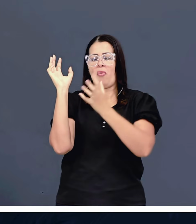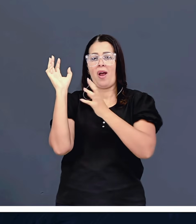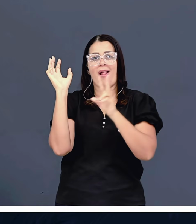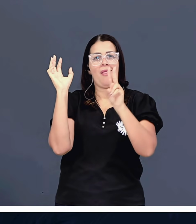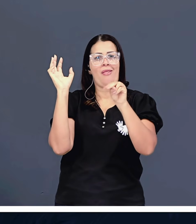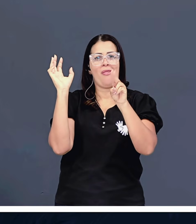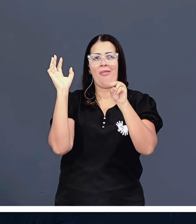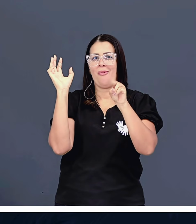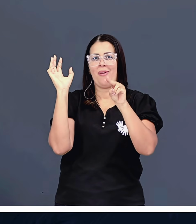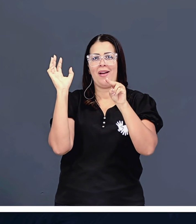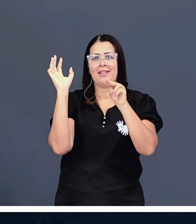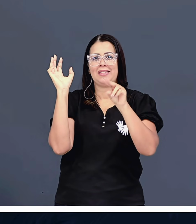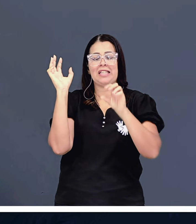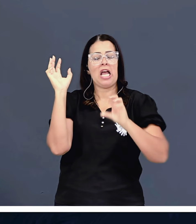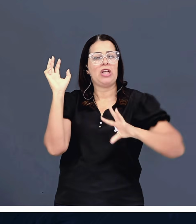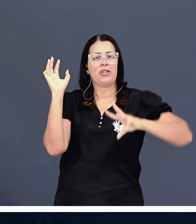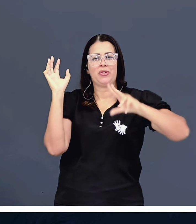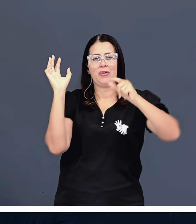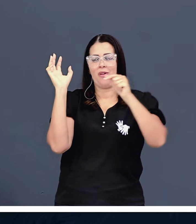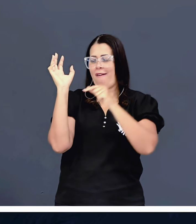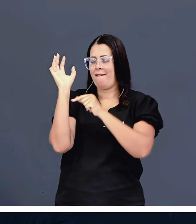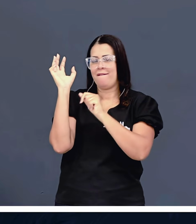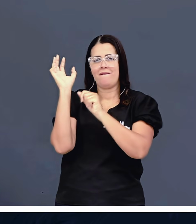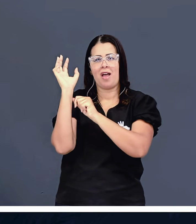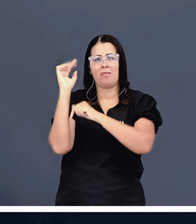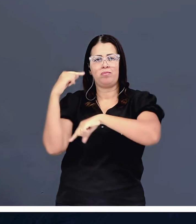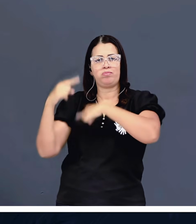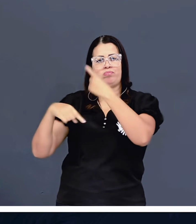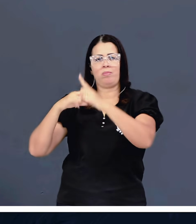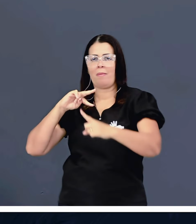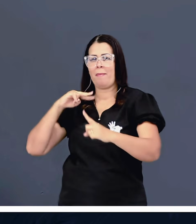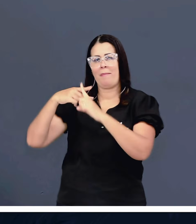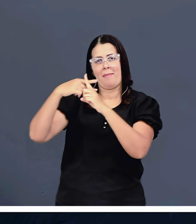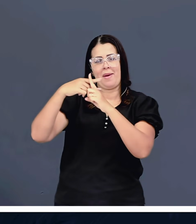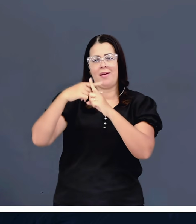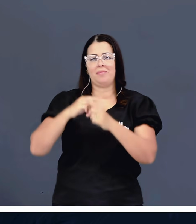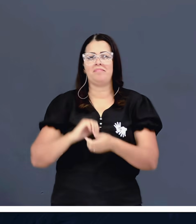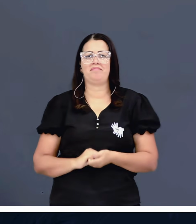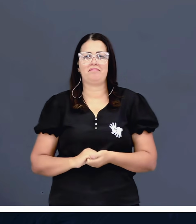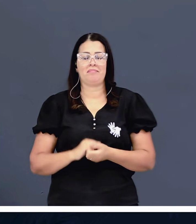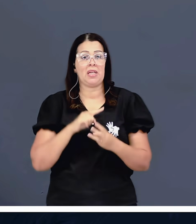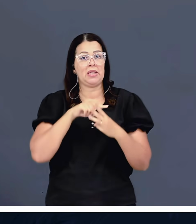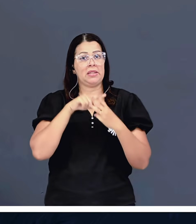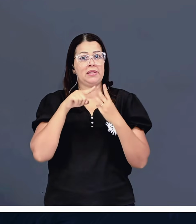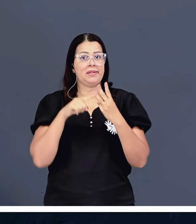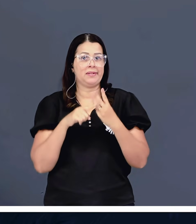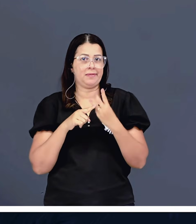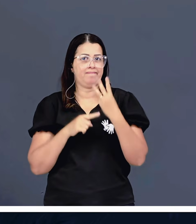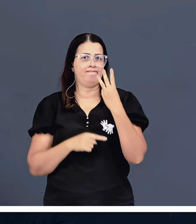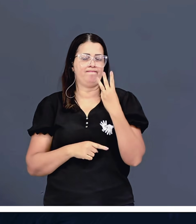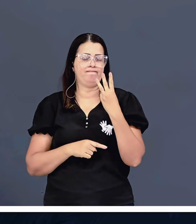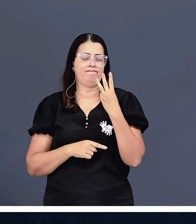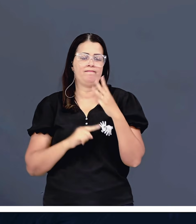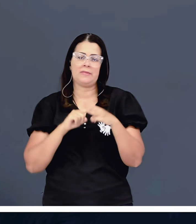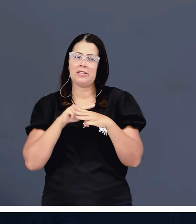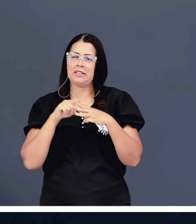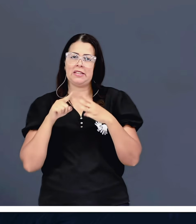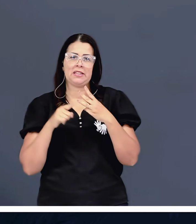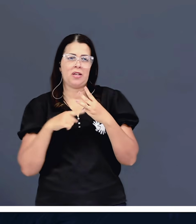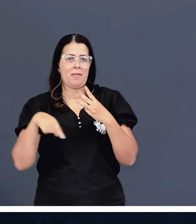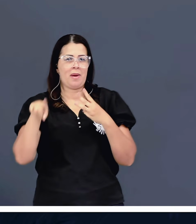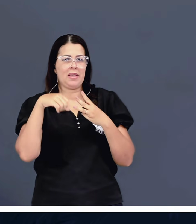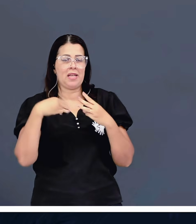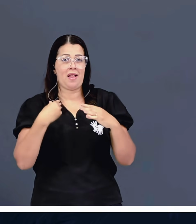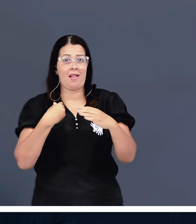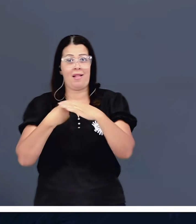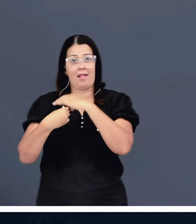murcham e tudo o que faz, prospera. Três coisas para quem